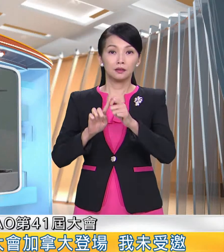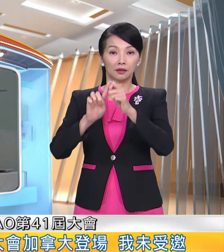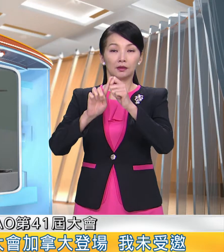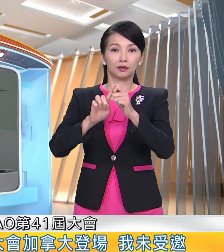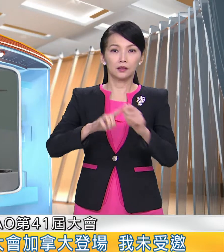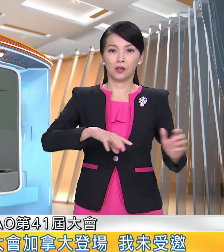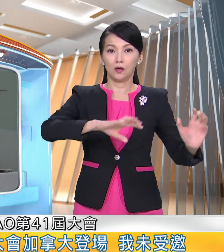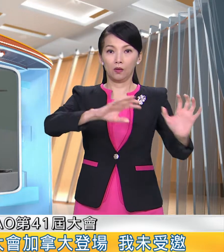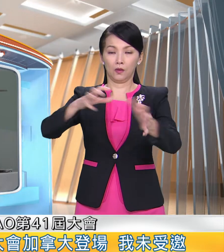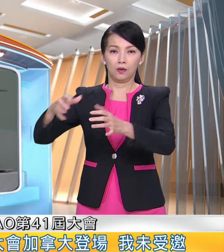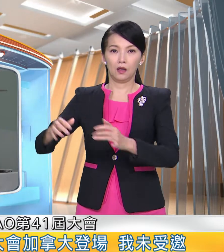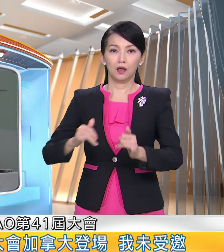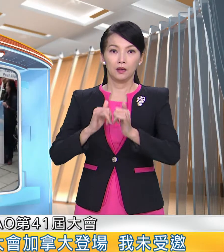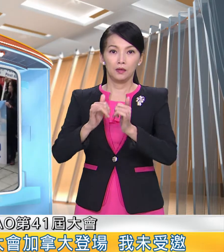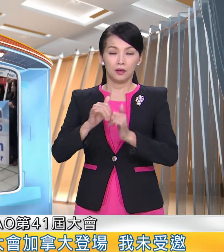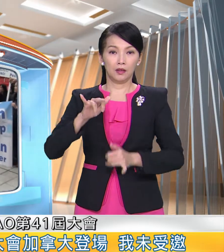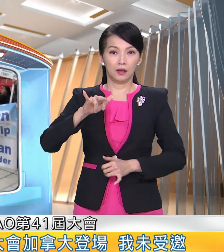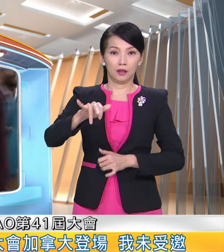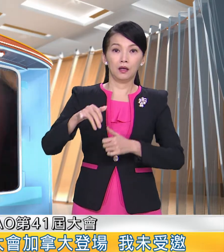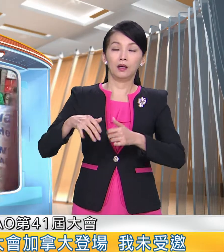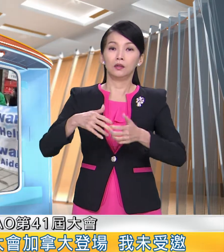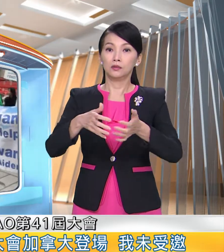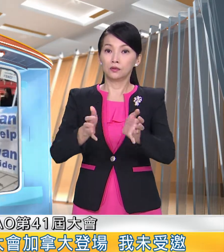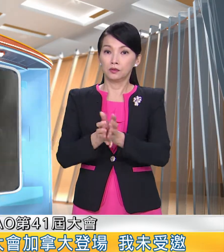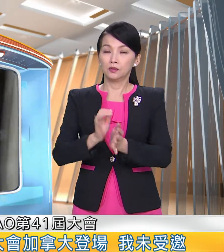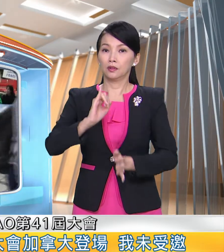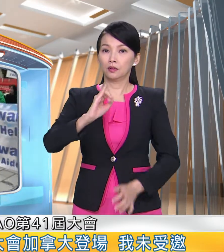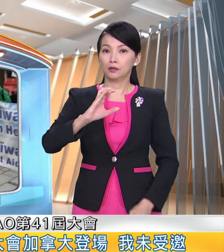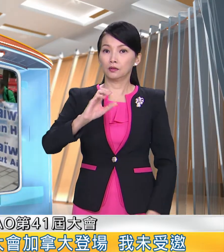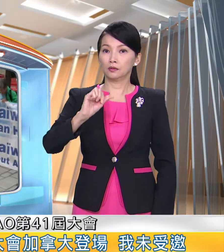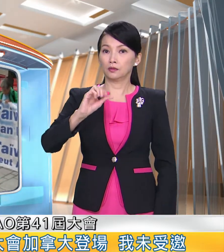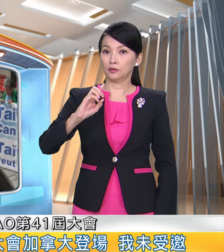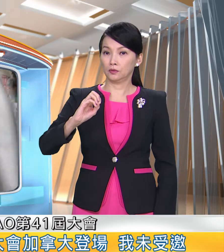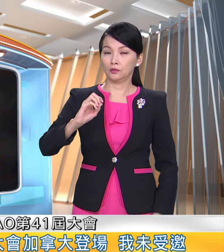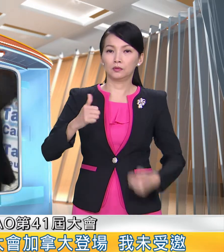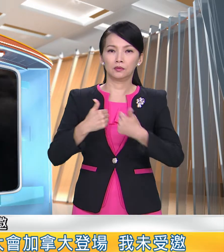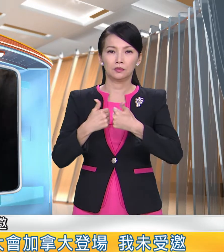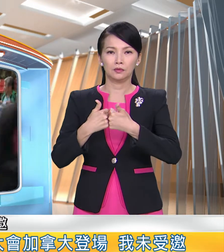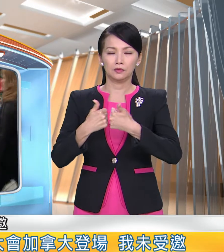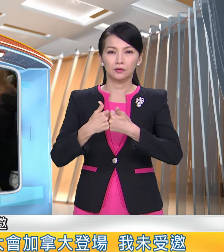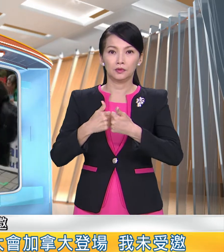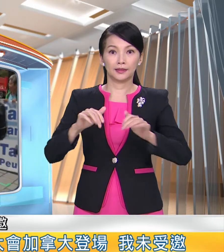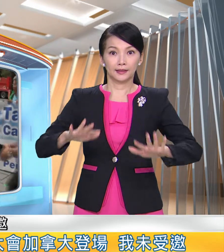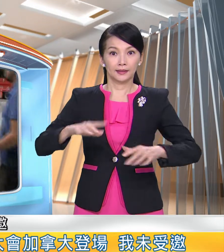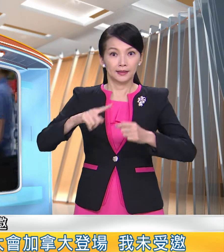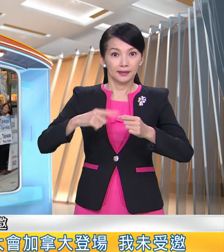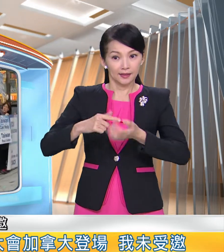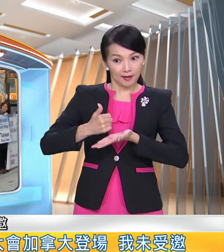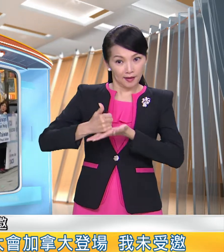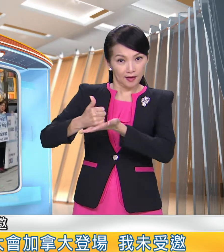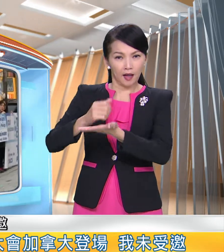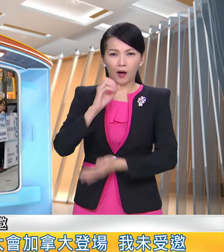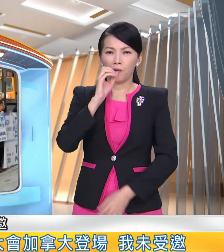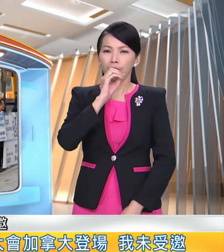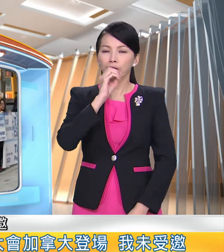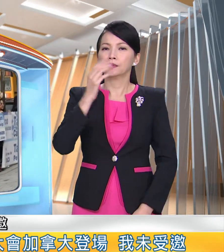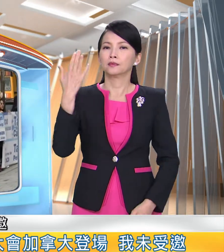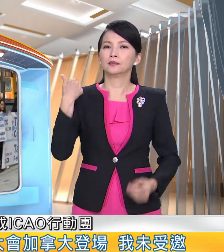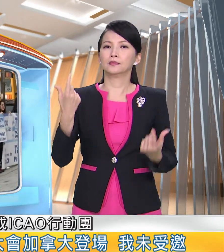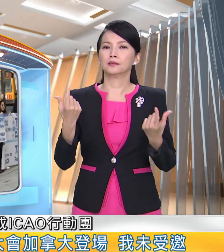国际民航组织 ICAO 第41届大会，今年我国仍未受邀。